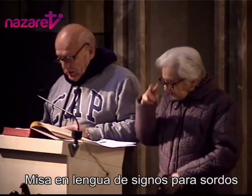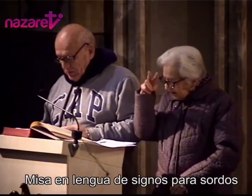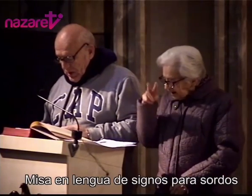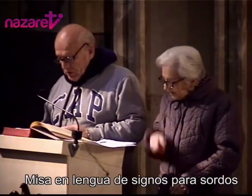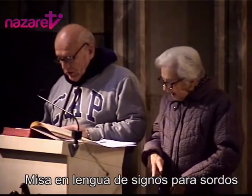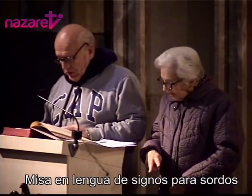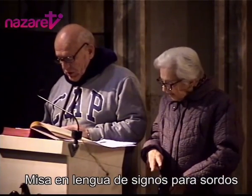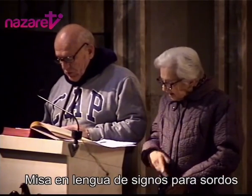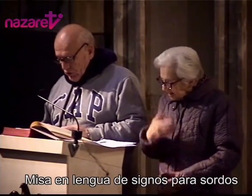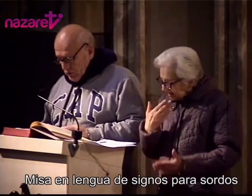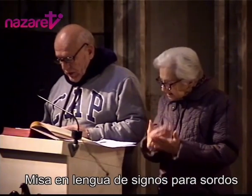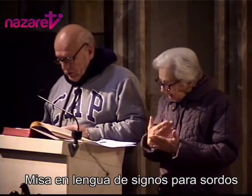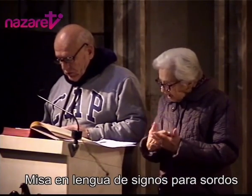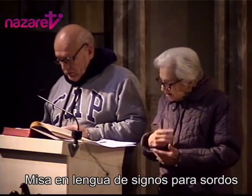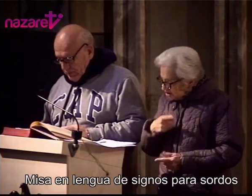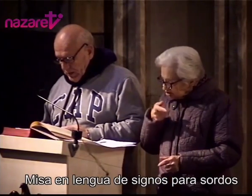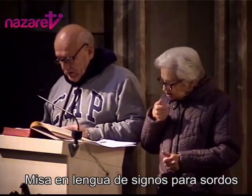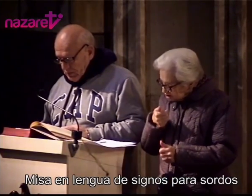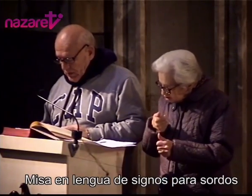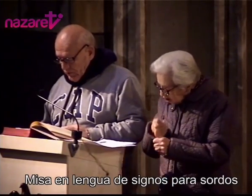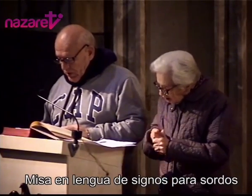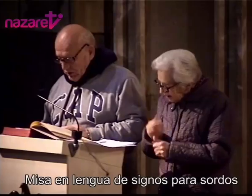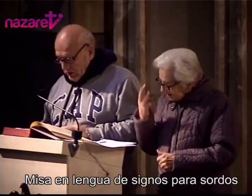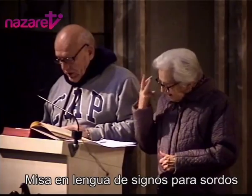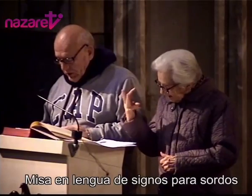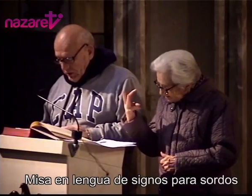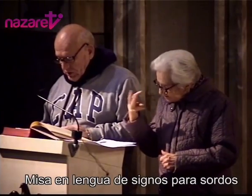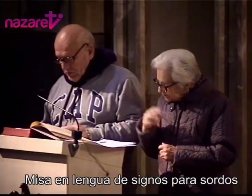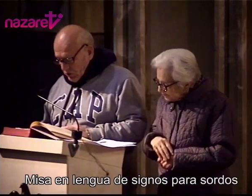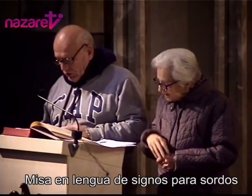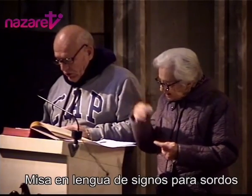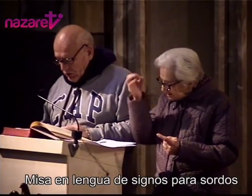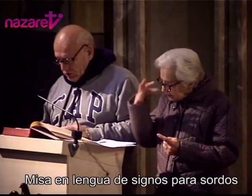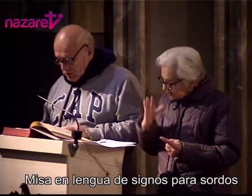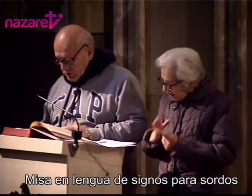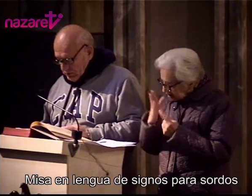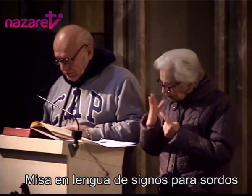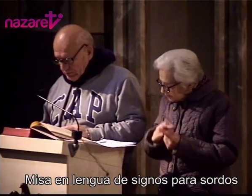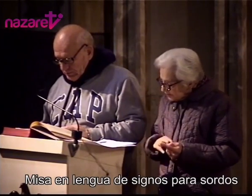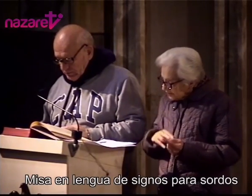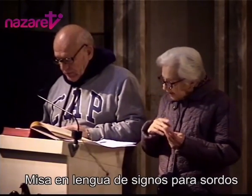Si aceptamos el testimonio humano, más fuerza tiene el testimonio de Dios.